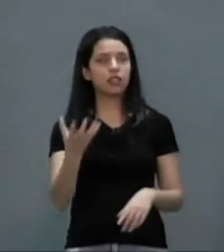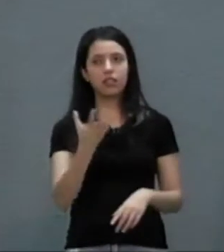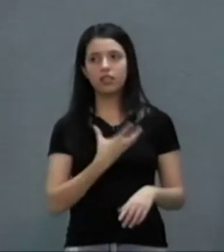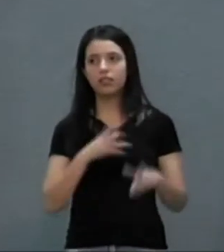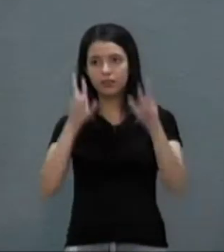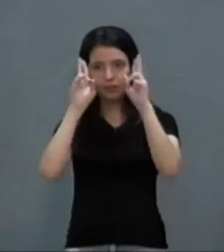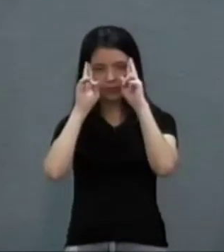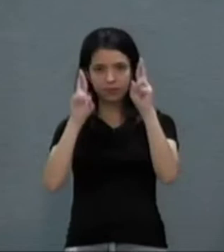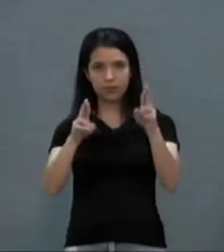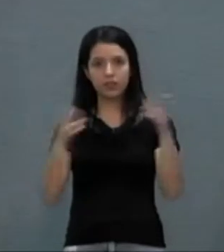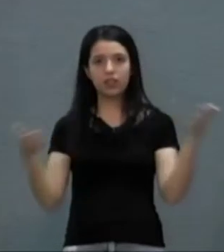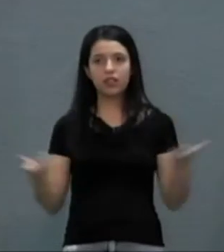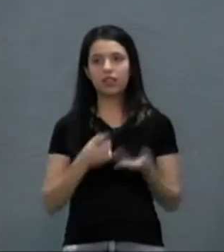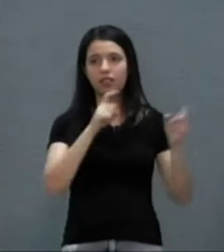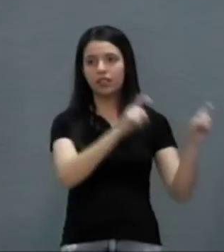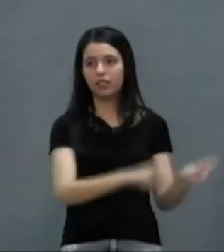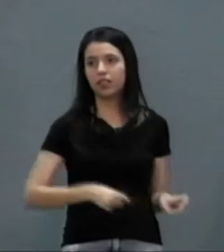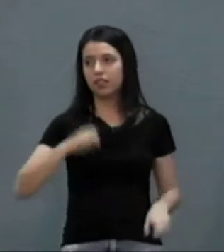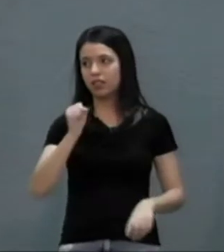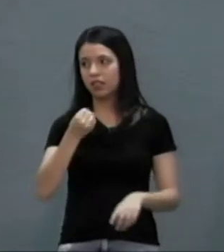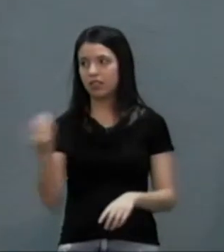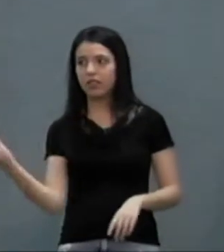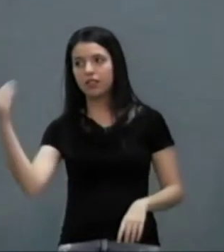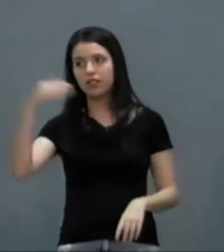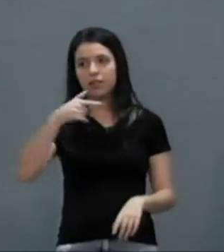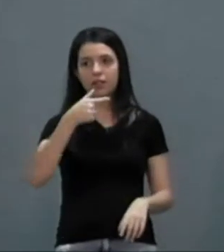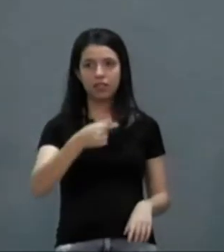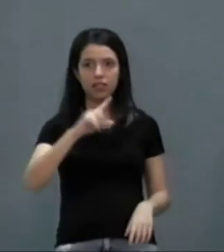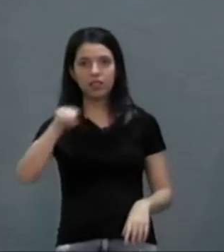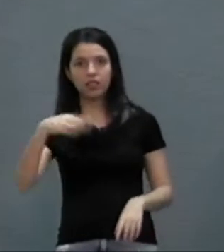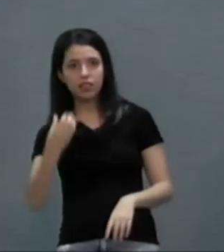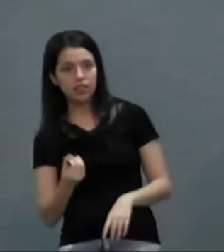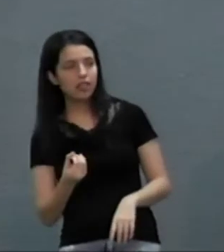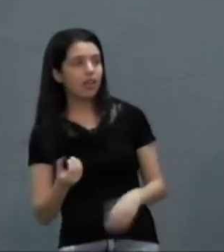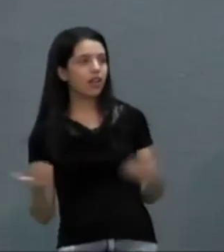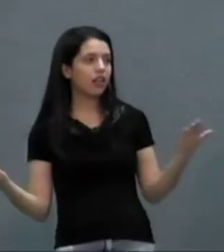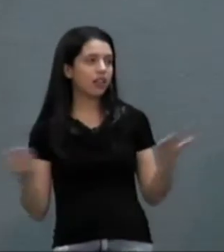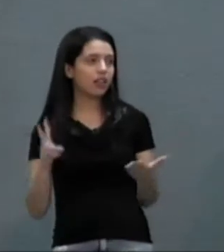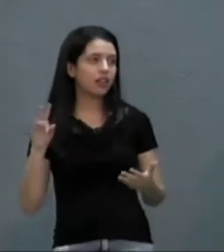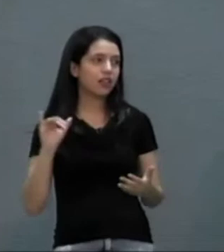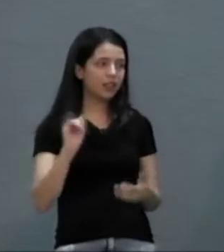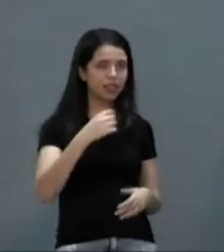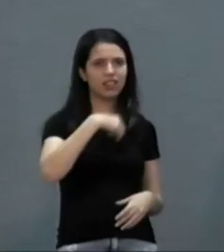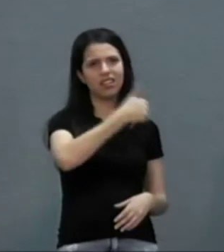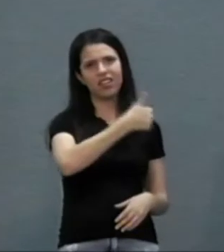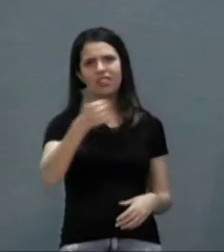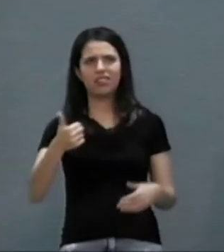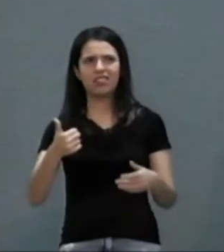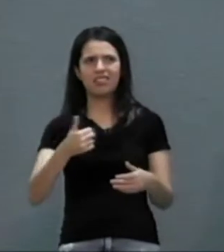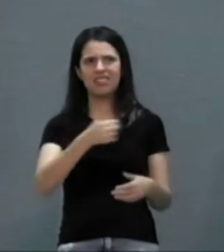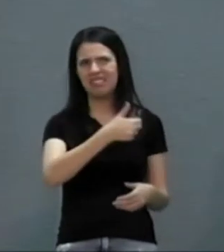na 8 agora, vem para 7, vem para 6, ou vai sair da 8, vai lá para 11, para 13, para 15. Então vamos